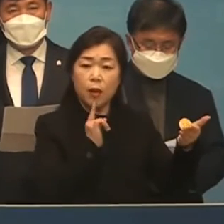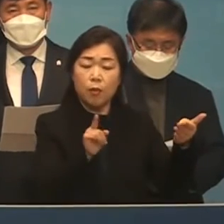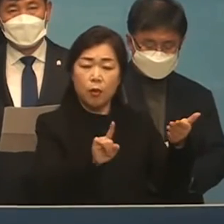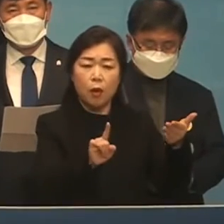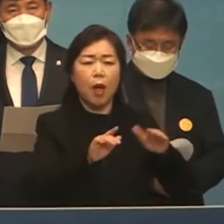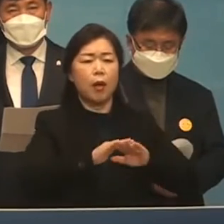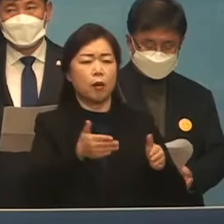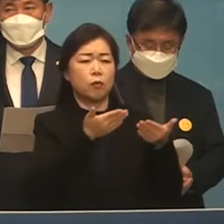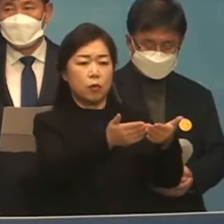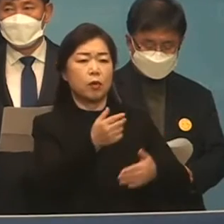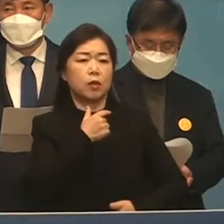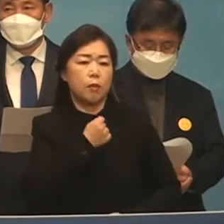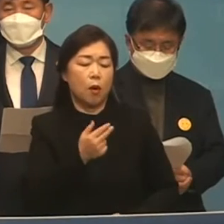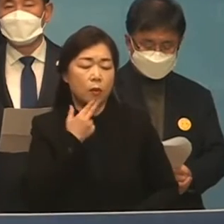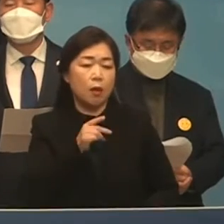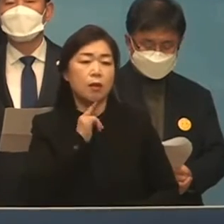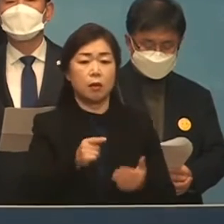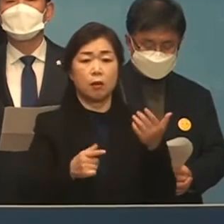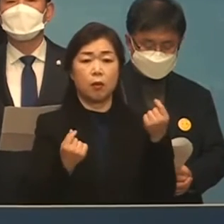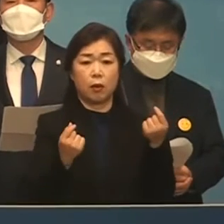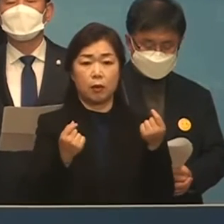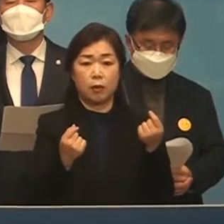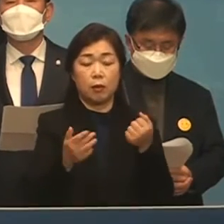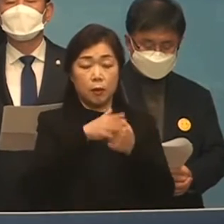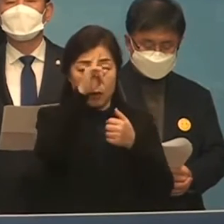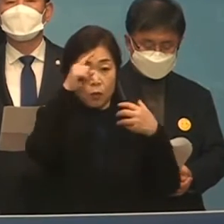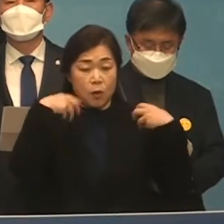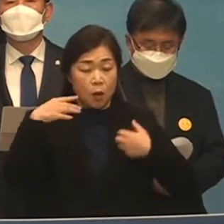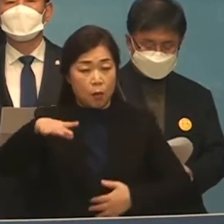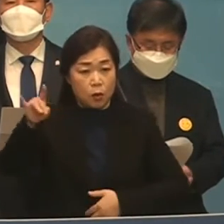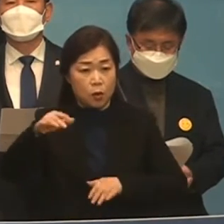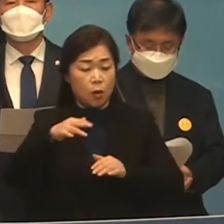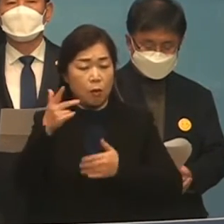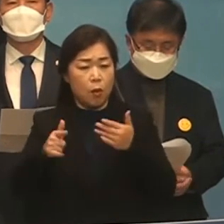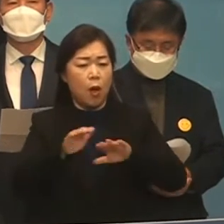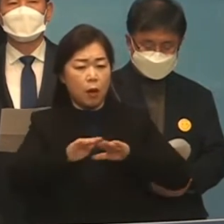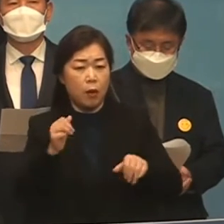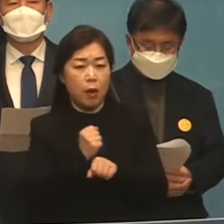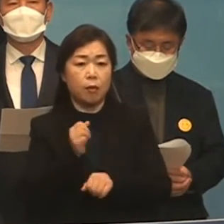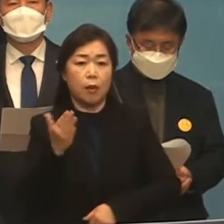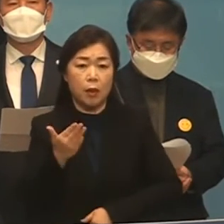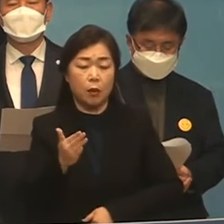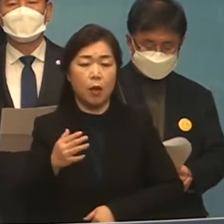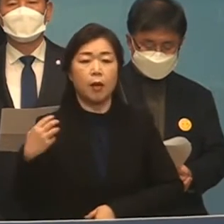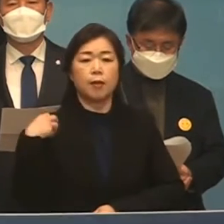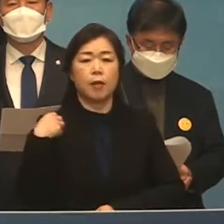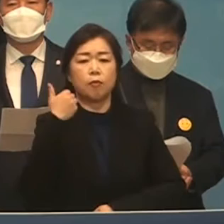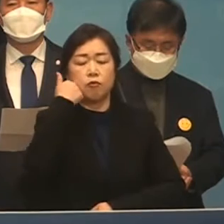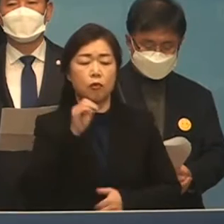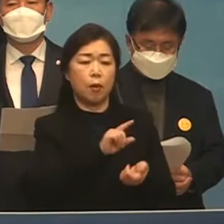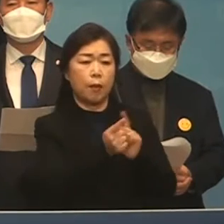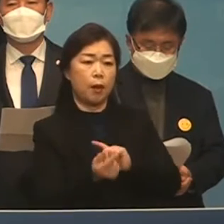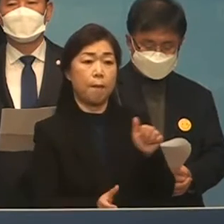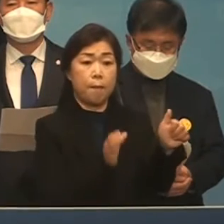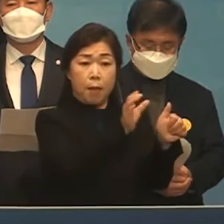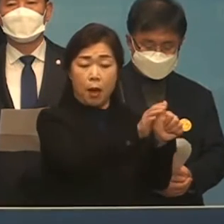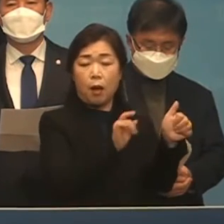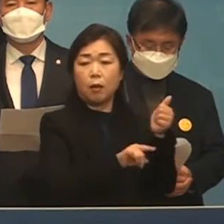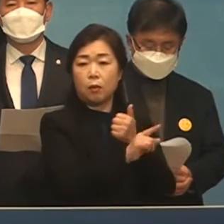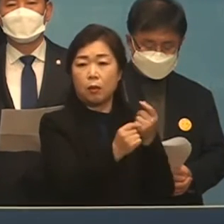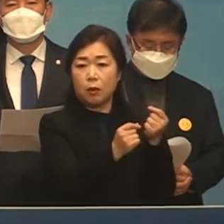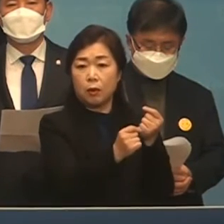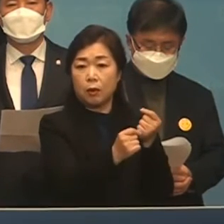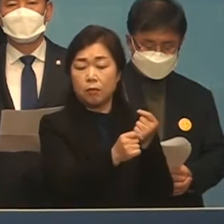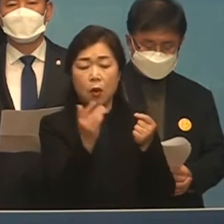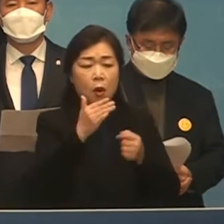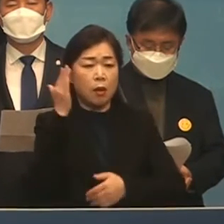하등 다를 게 없습니다. 정부가 먼저 불을 꺼야 한다는 것도 책임을 다른 사람에게 미루는 것에 불과합니다. 제